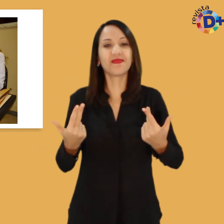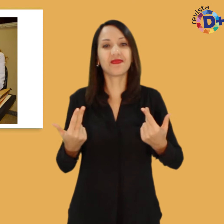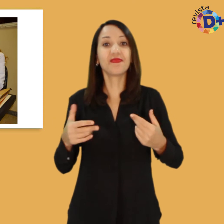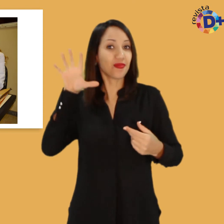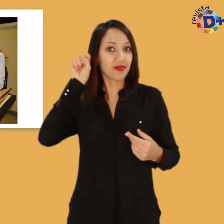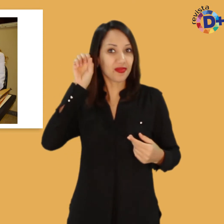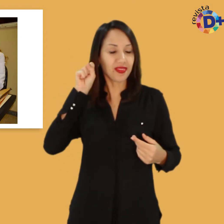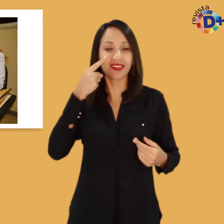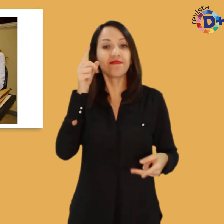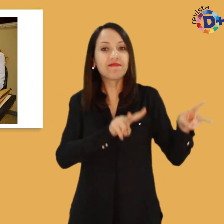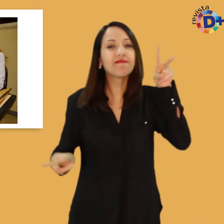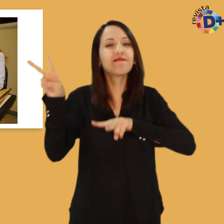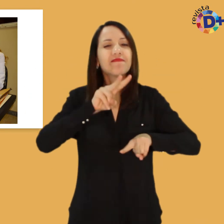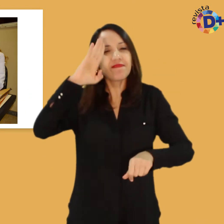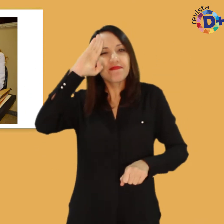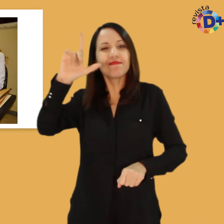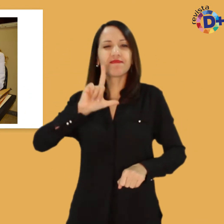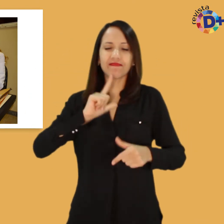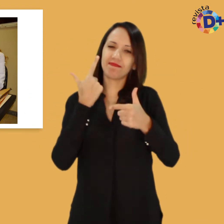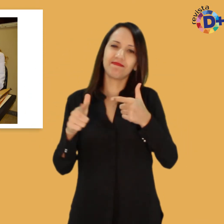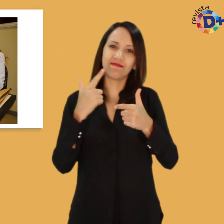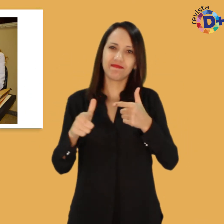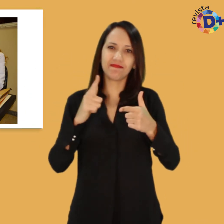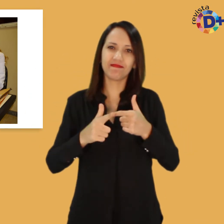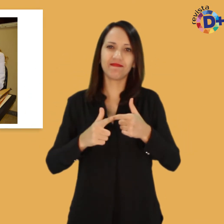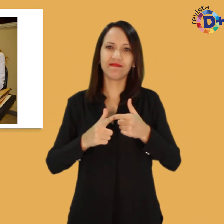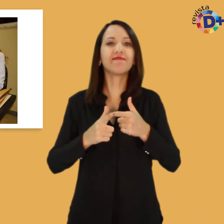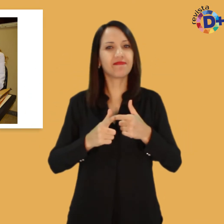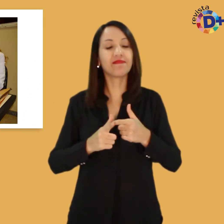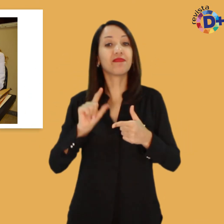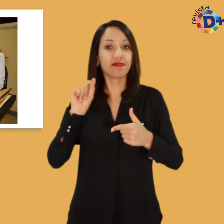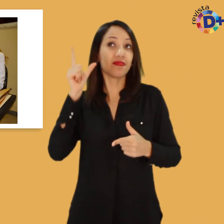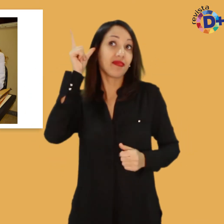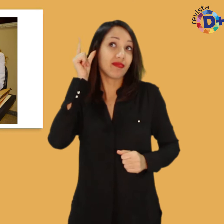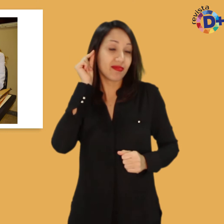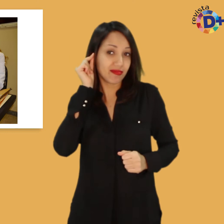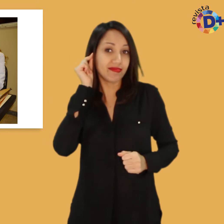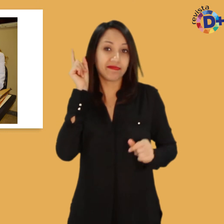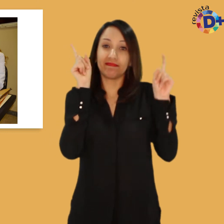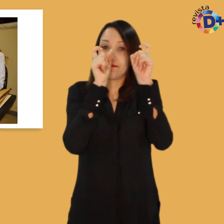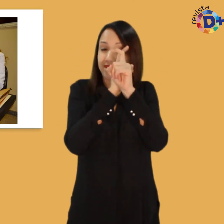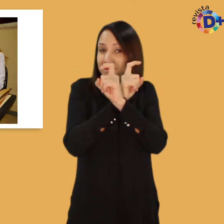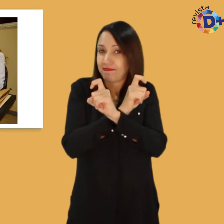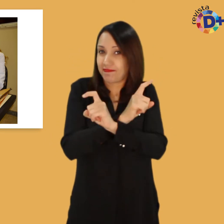Tal visão prioriza o problema biológico da falta de audição e da dificuldade ou